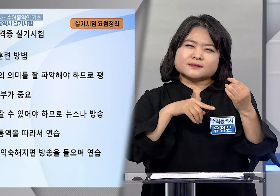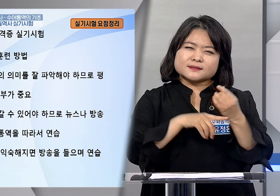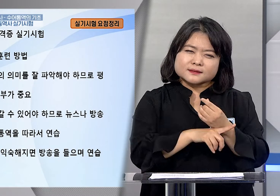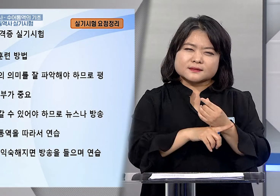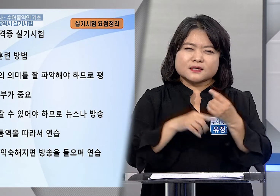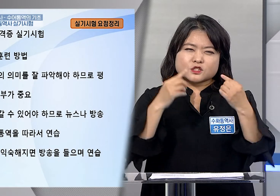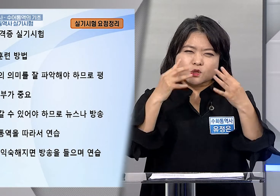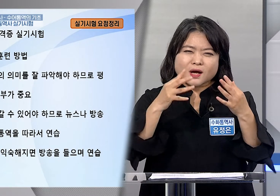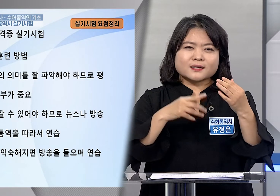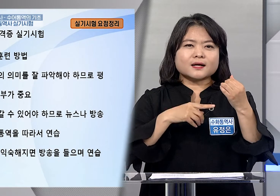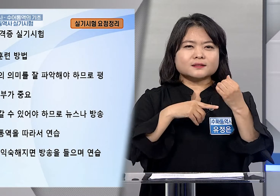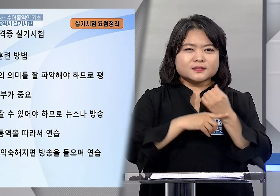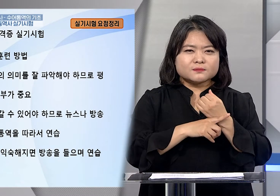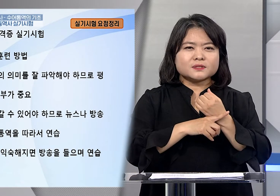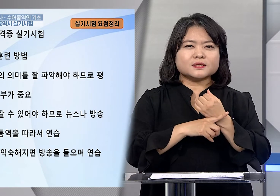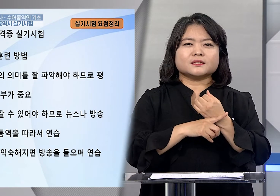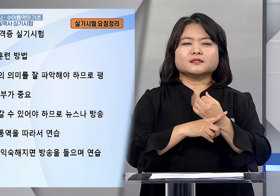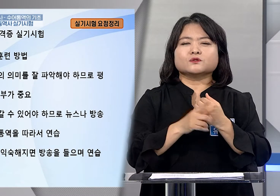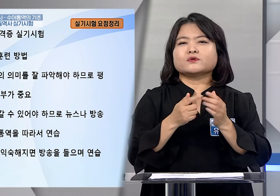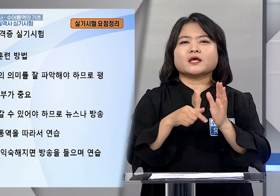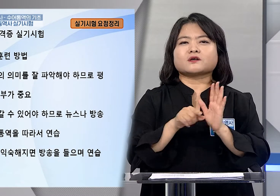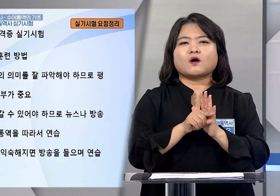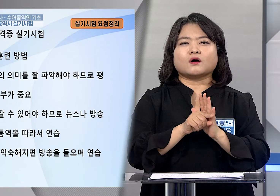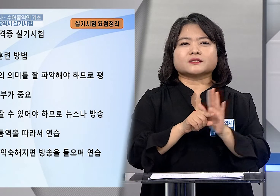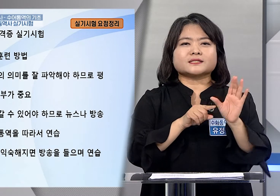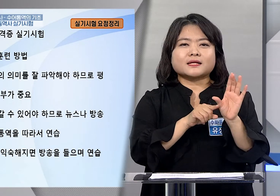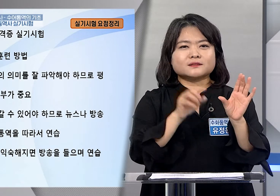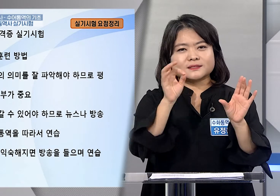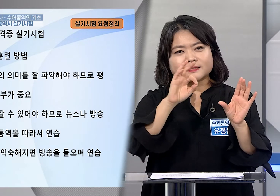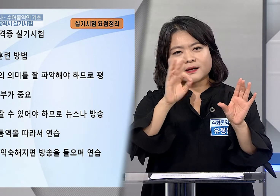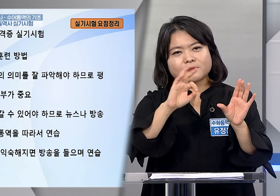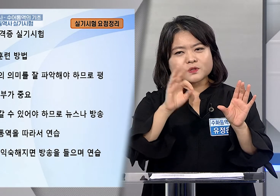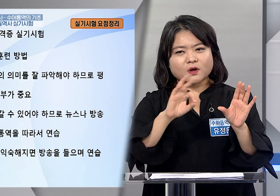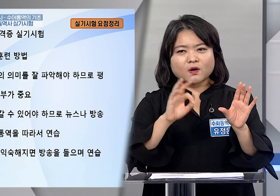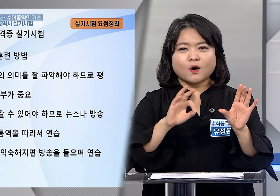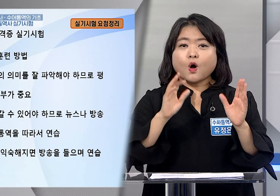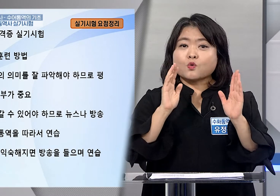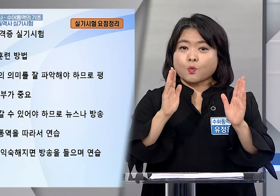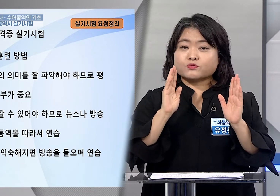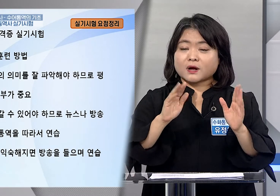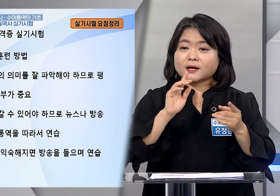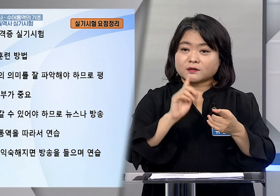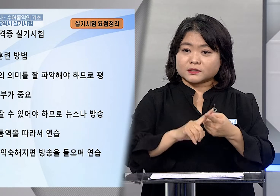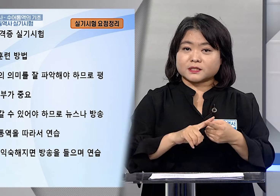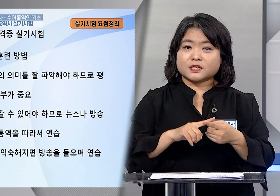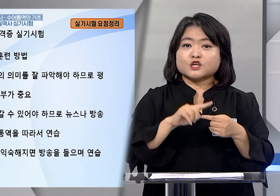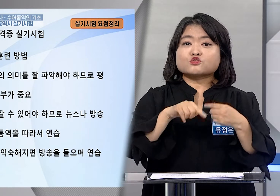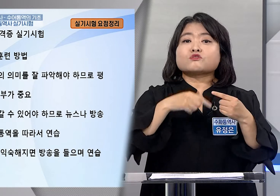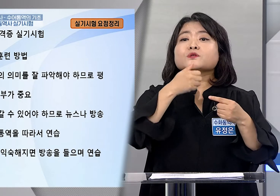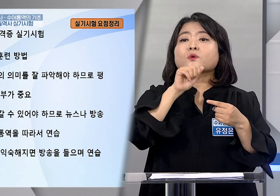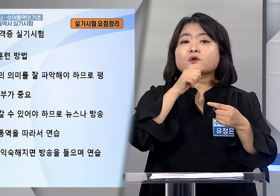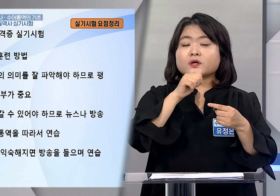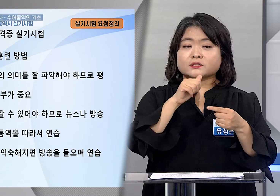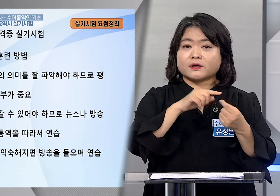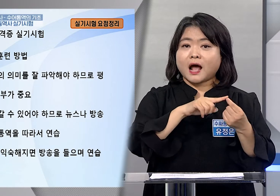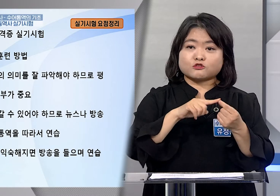뜻, 정확한 의미를 위해서 이렇게 사전을 찾아가면서 공부를 하는 것이 수화통역에서의